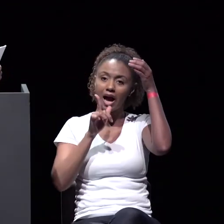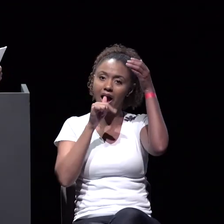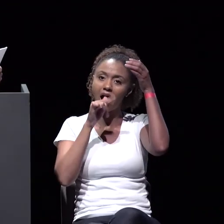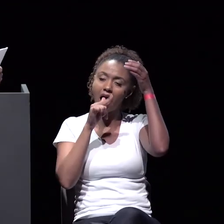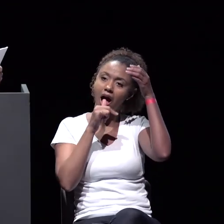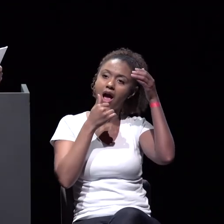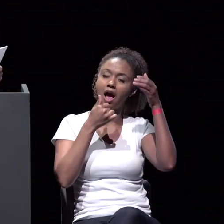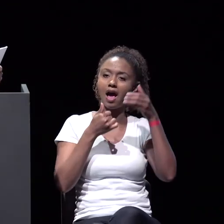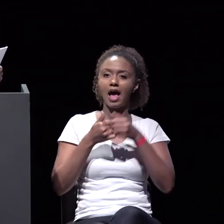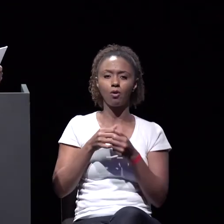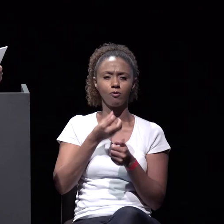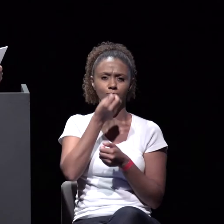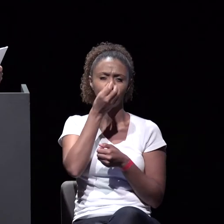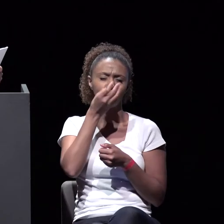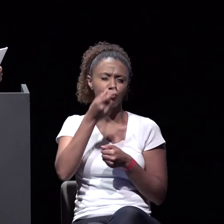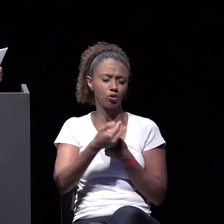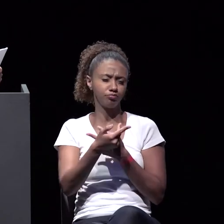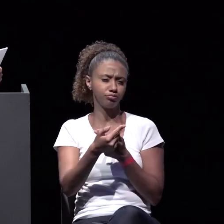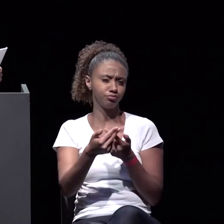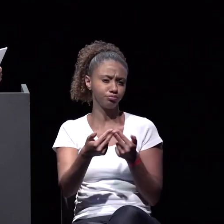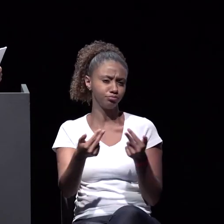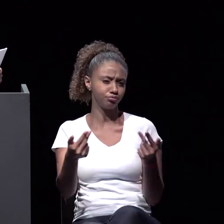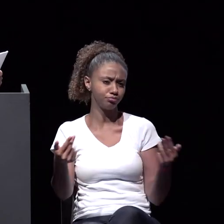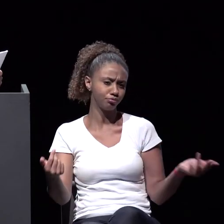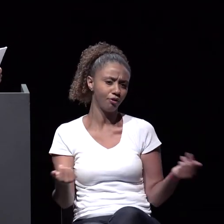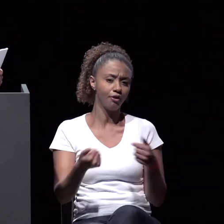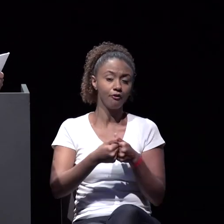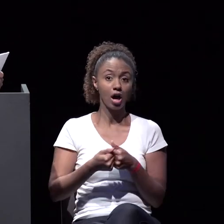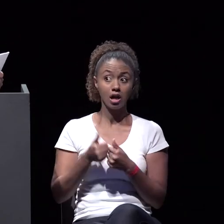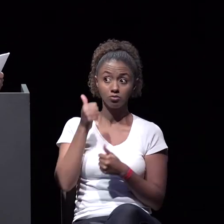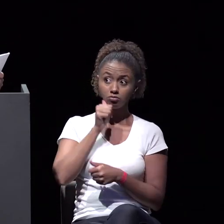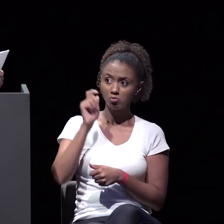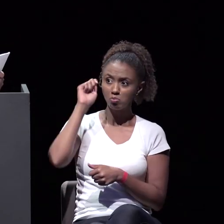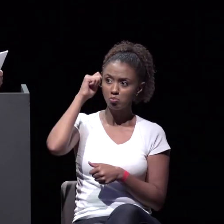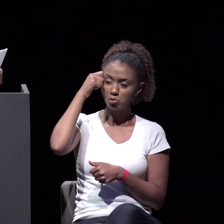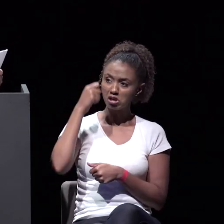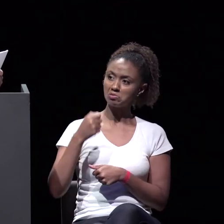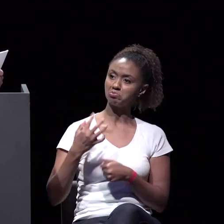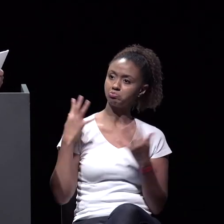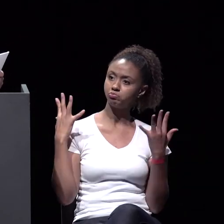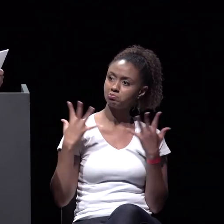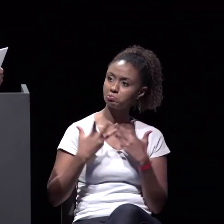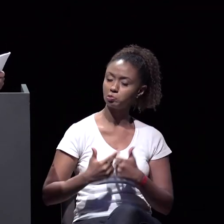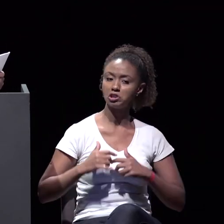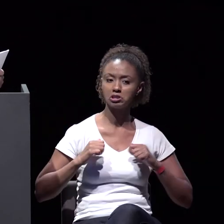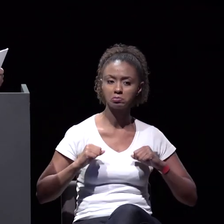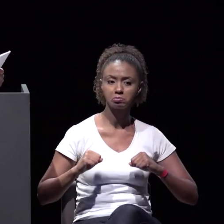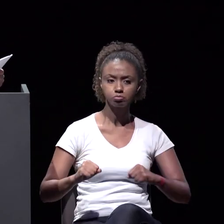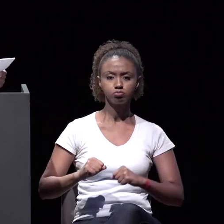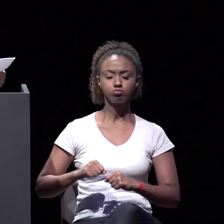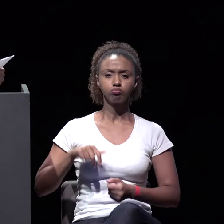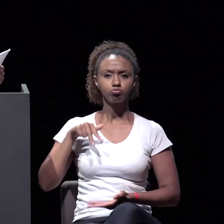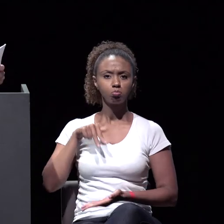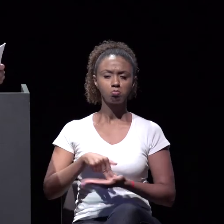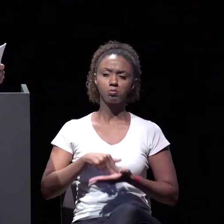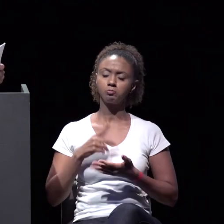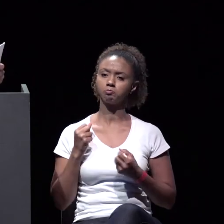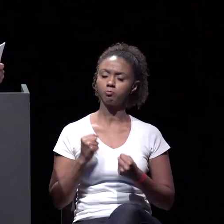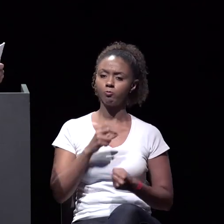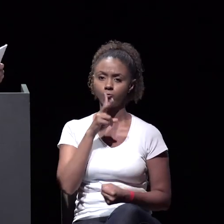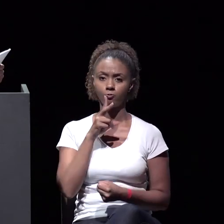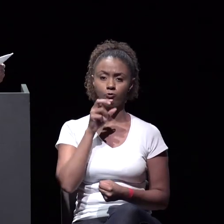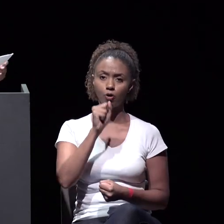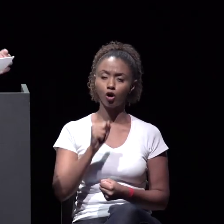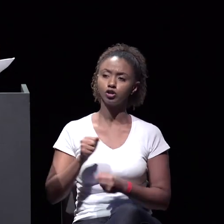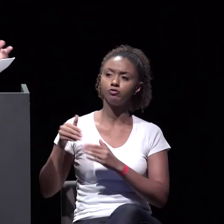margaridas dálias rosas evangélicas são negras fartas bem bem pisantes que patten